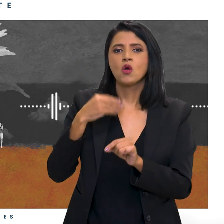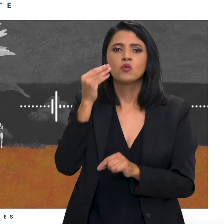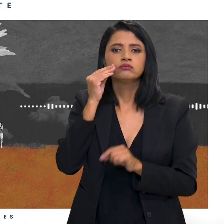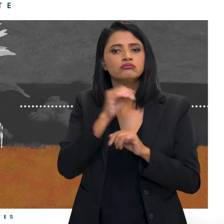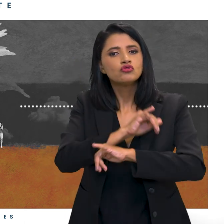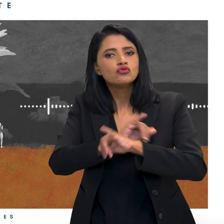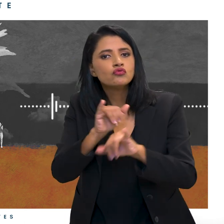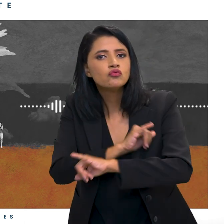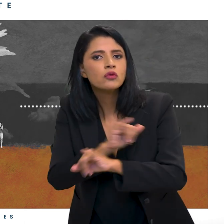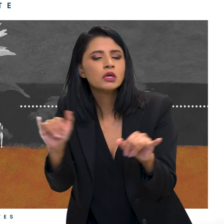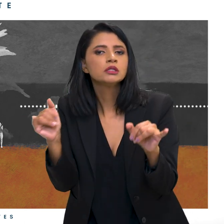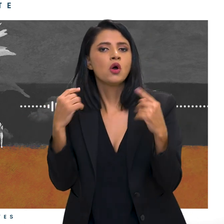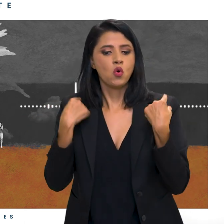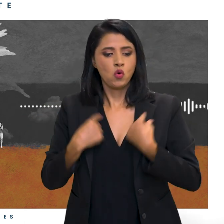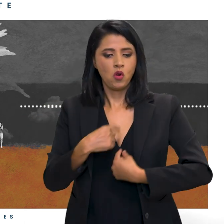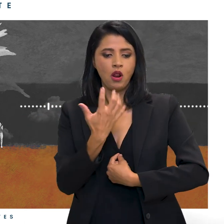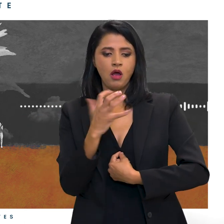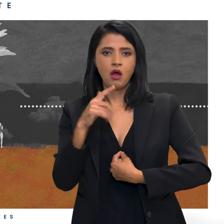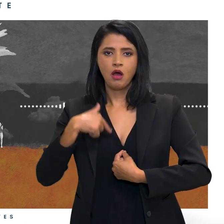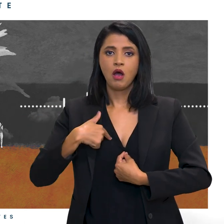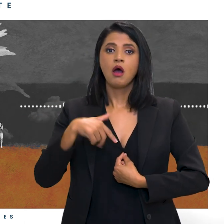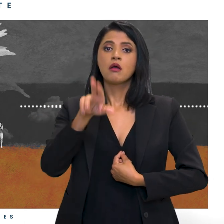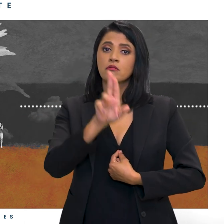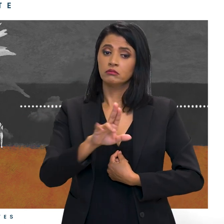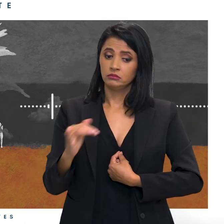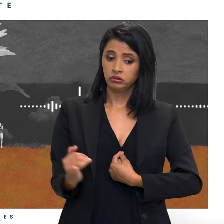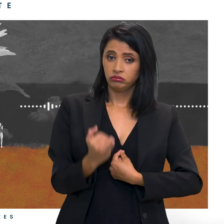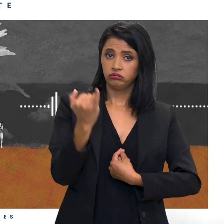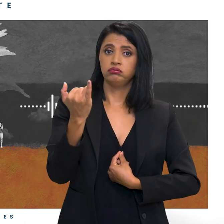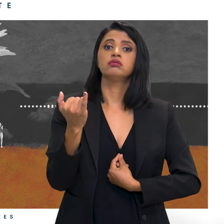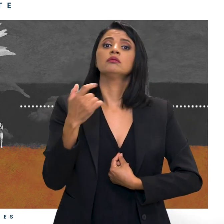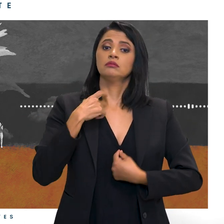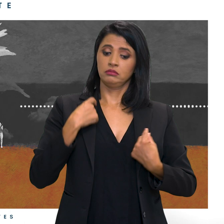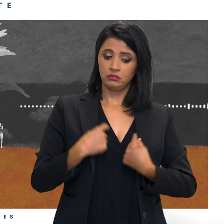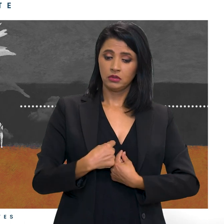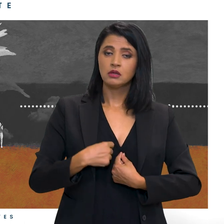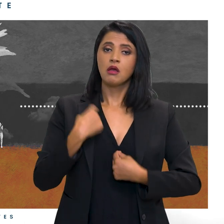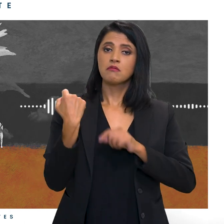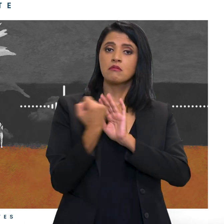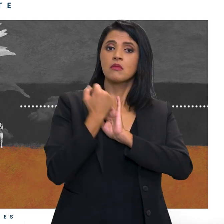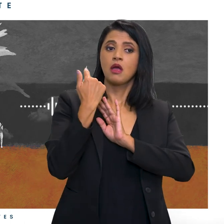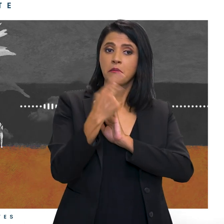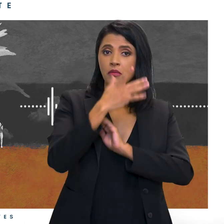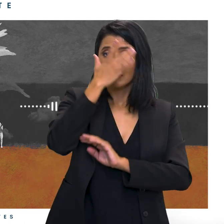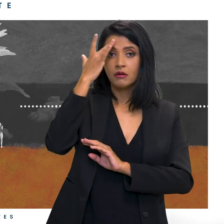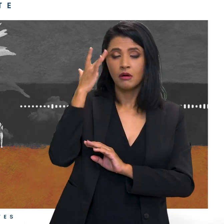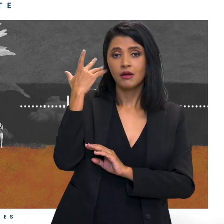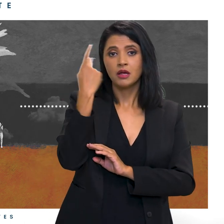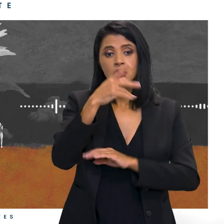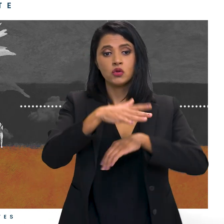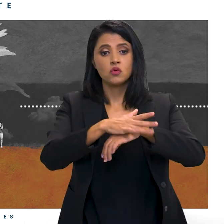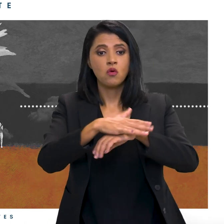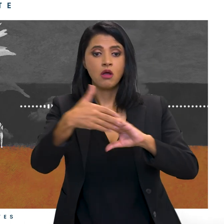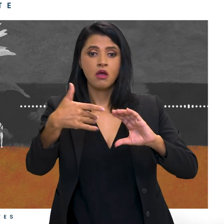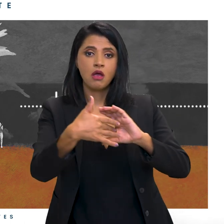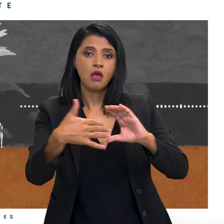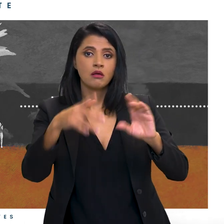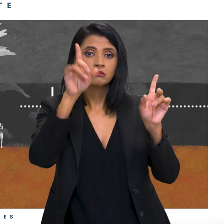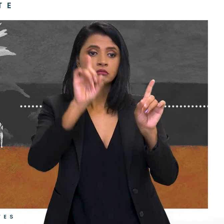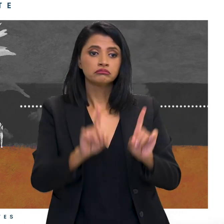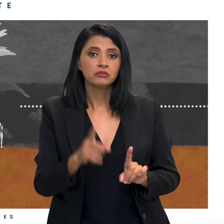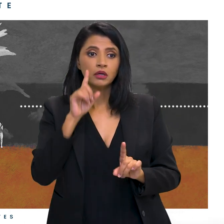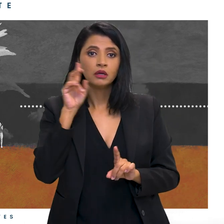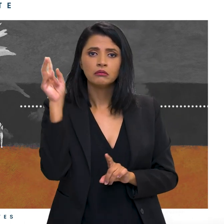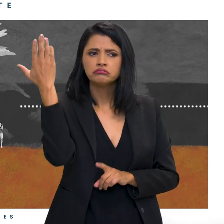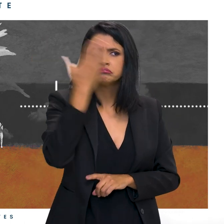a divulgação do colar de girassol, da importância do uso do colar de girassol, principalmente para essas